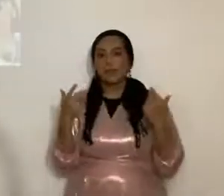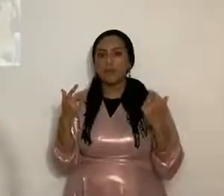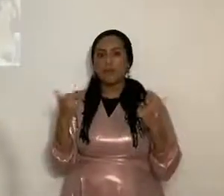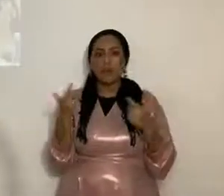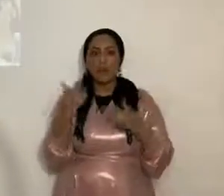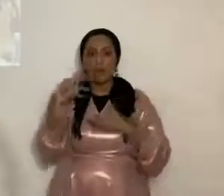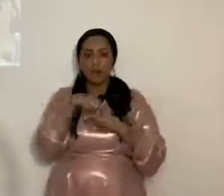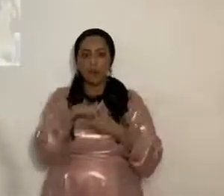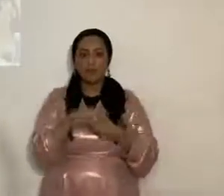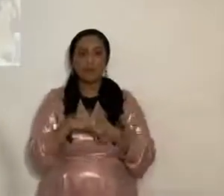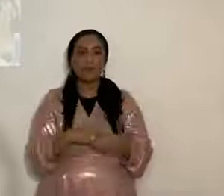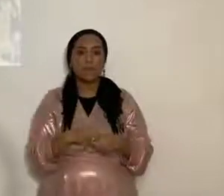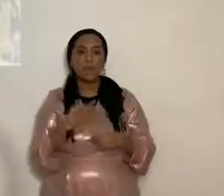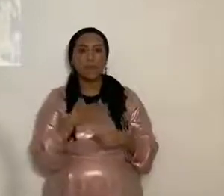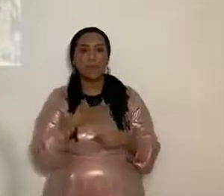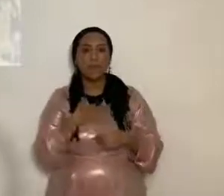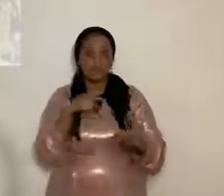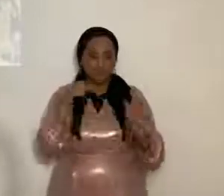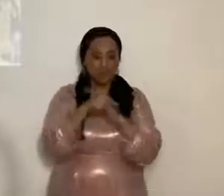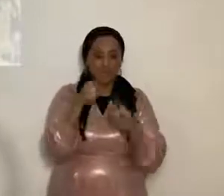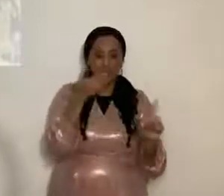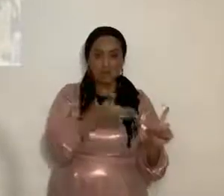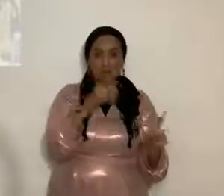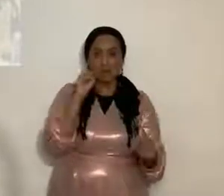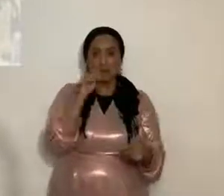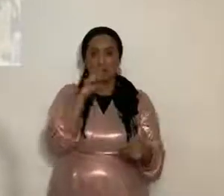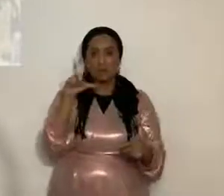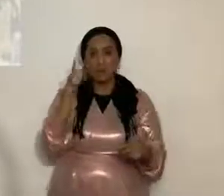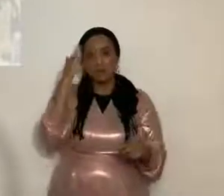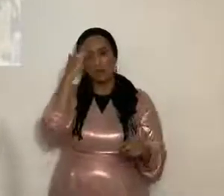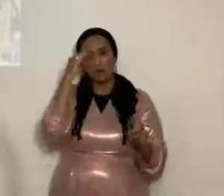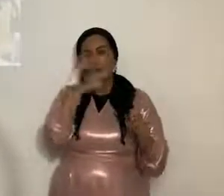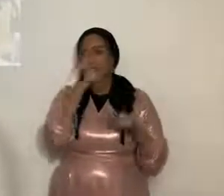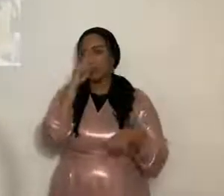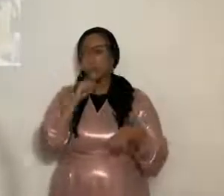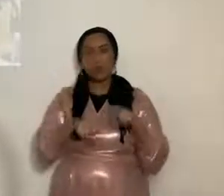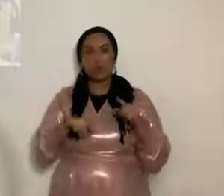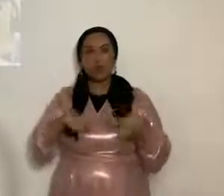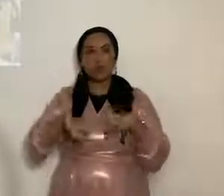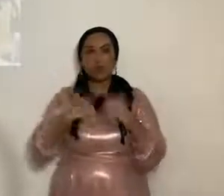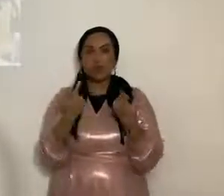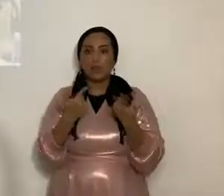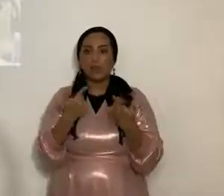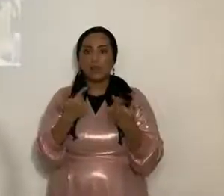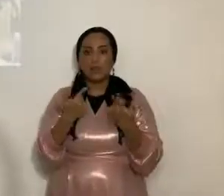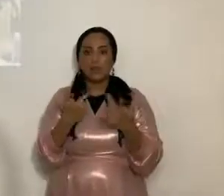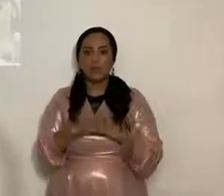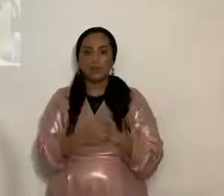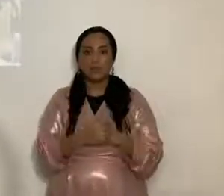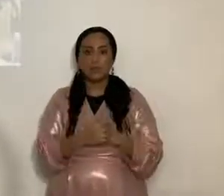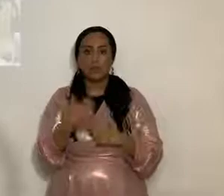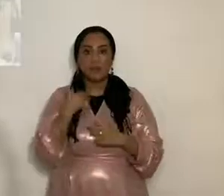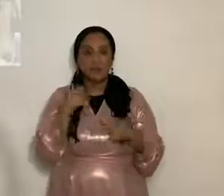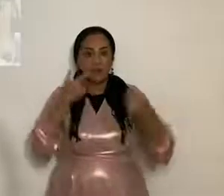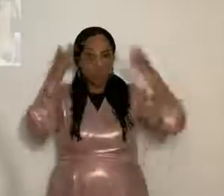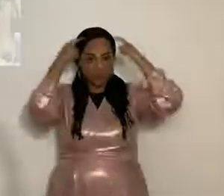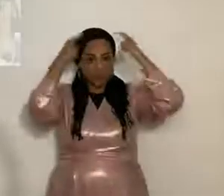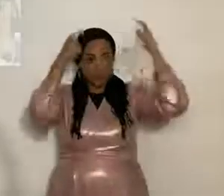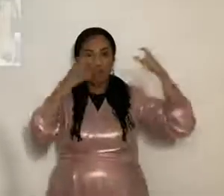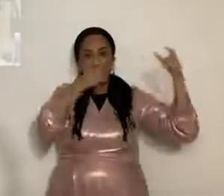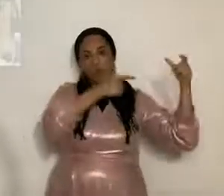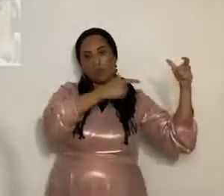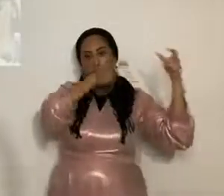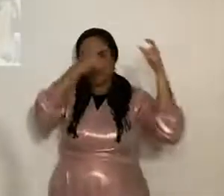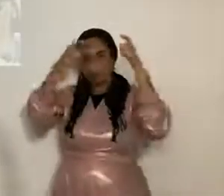mí. Y yo me puse sobre él y le maté, porque sabía que no podía vivir después de su caída, y tomé la corona que tenía en su cabeza